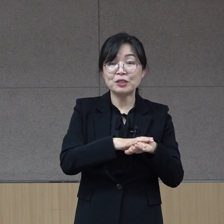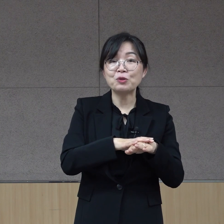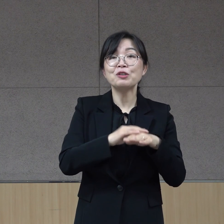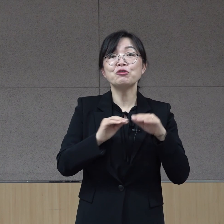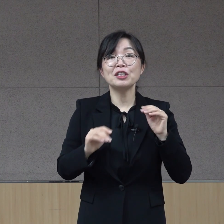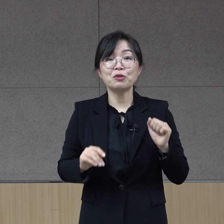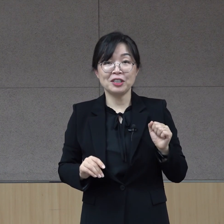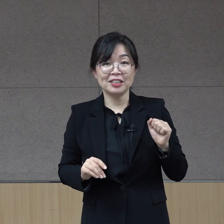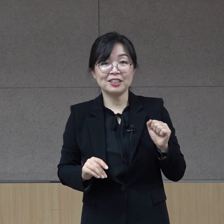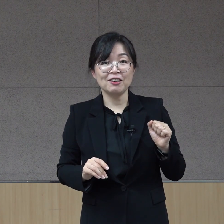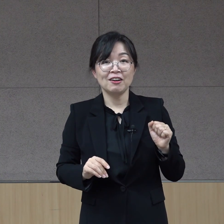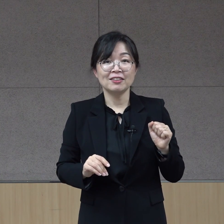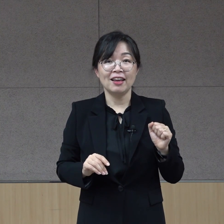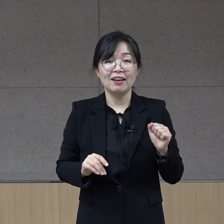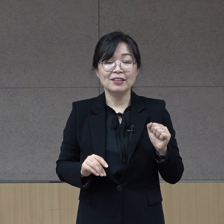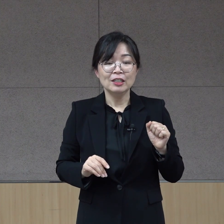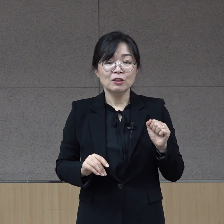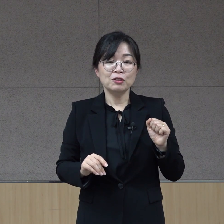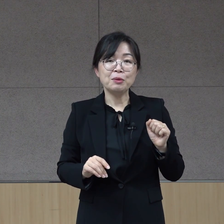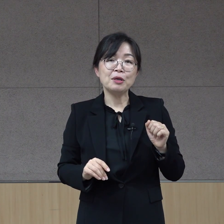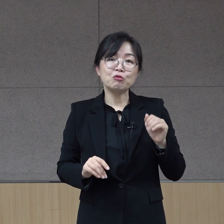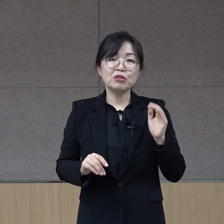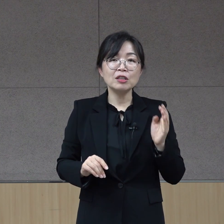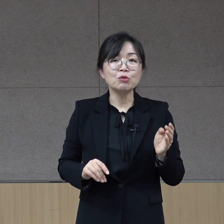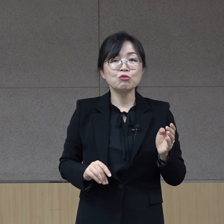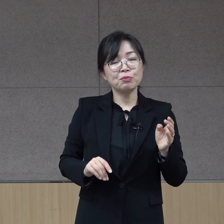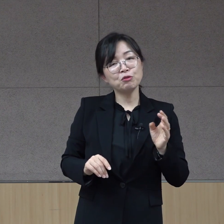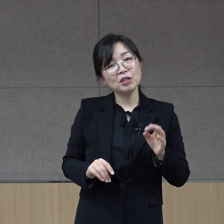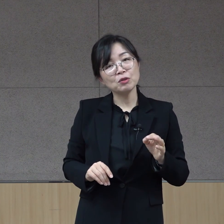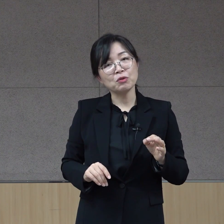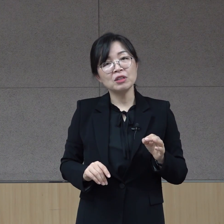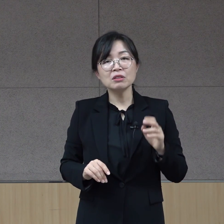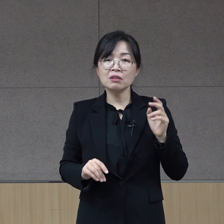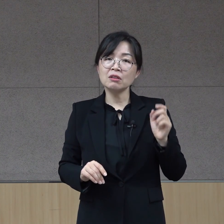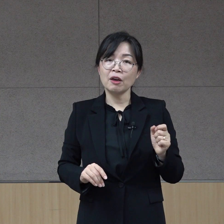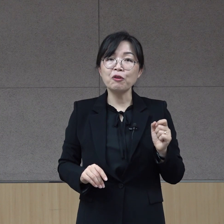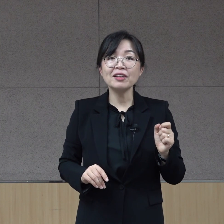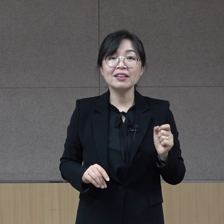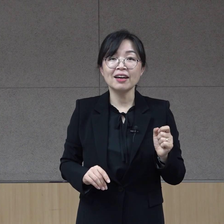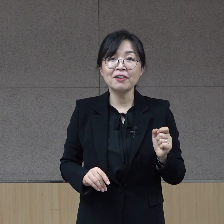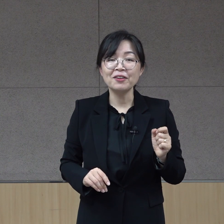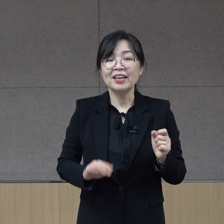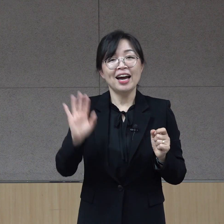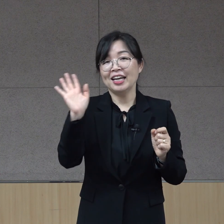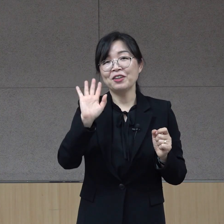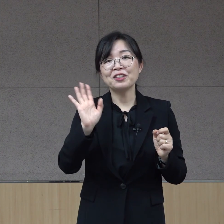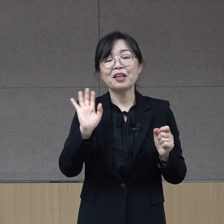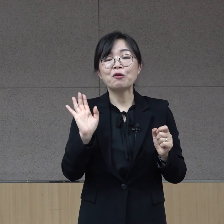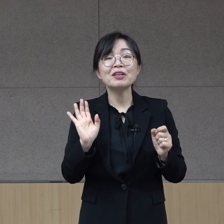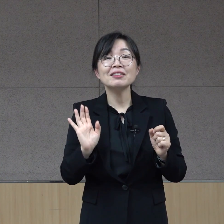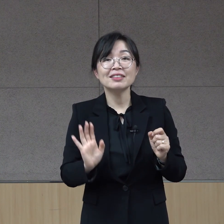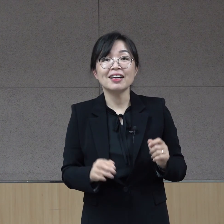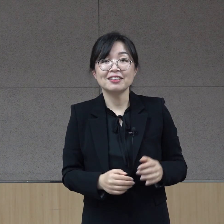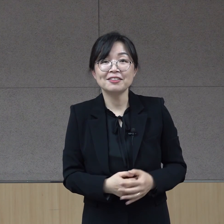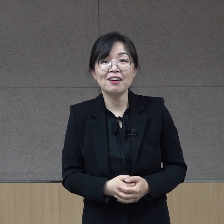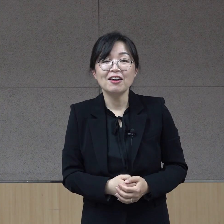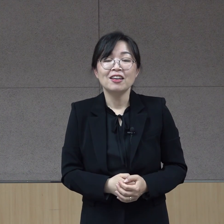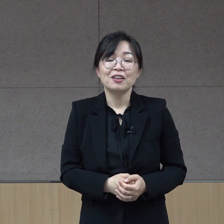왼손이 우세손이겠죠. 네. 선생님, 이 우세손, 비우세손 이런 걸 외워야 되나요? 아니요, 이건 외우란 뜻은 아니고요.